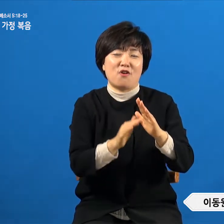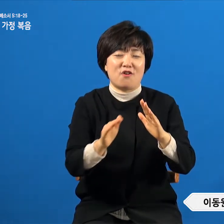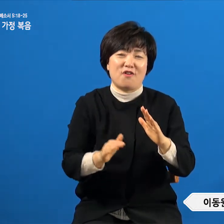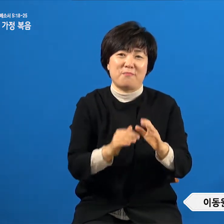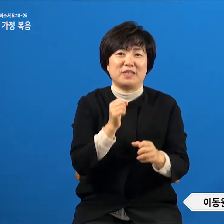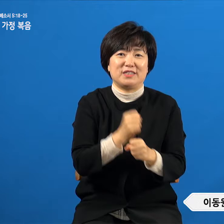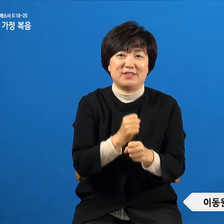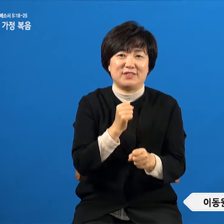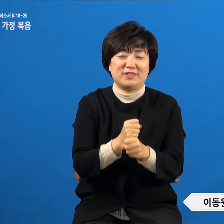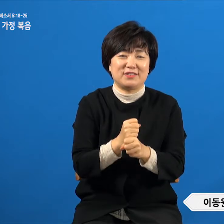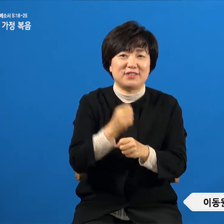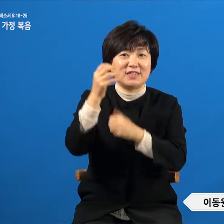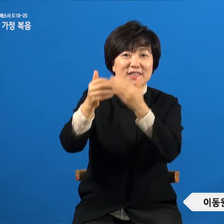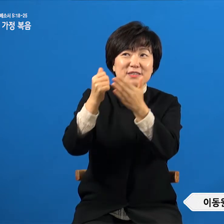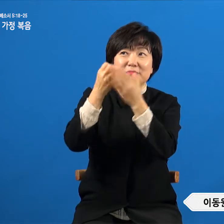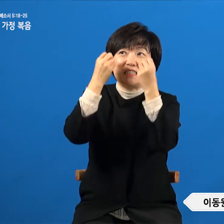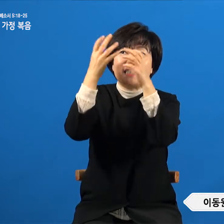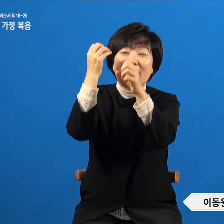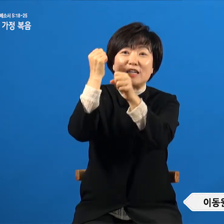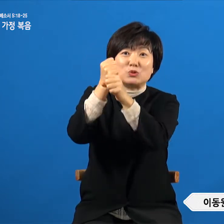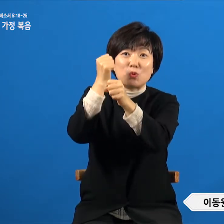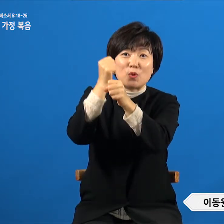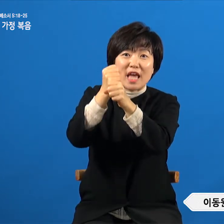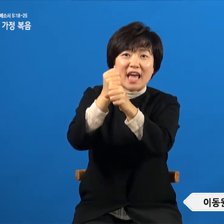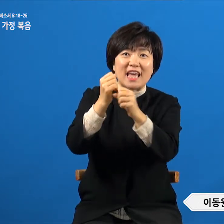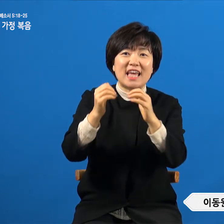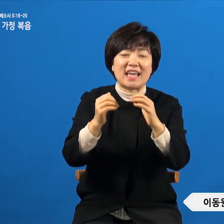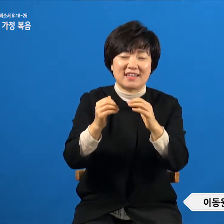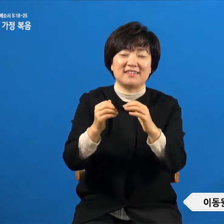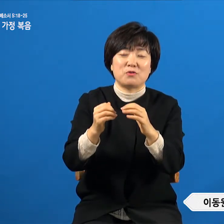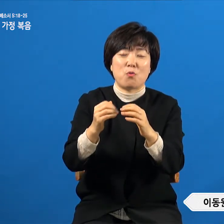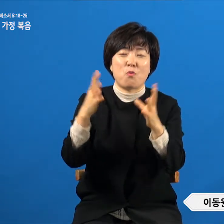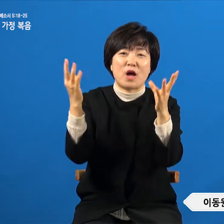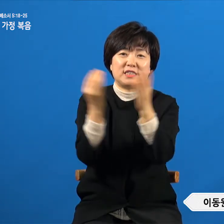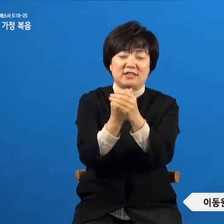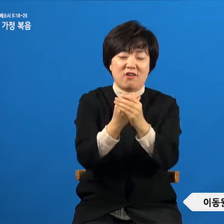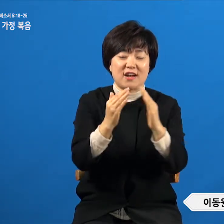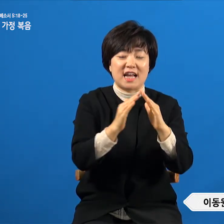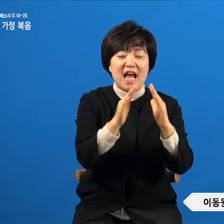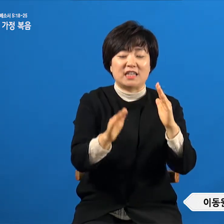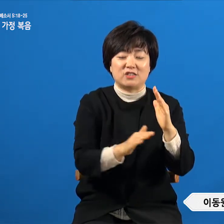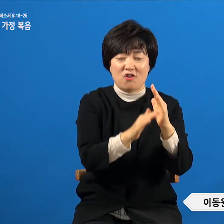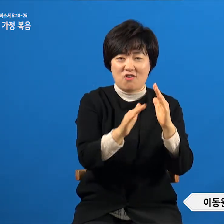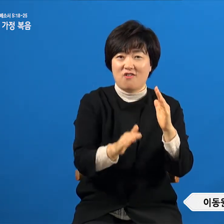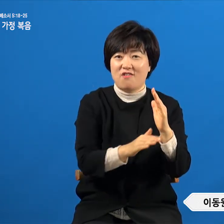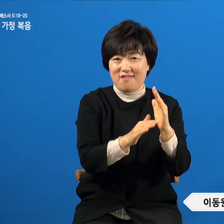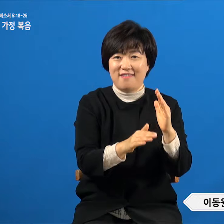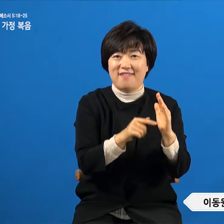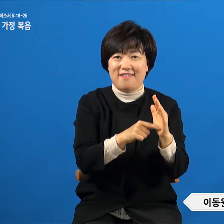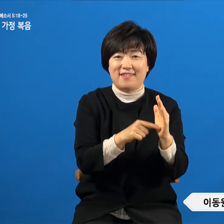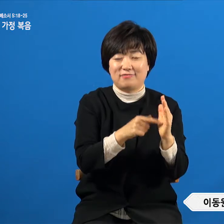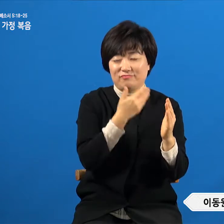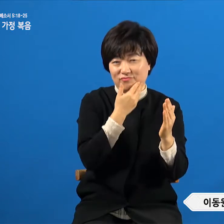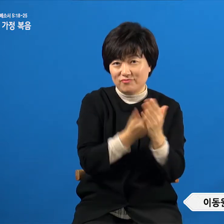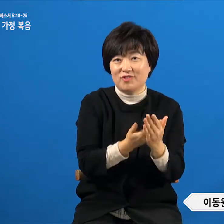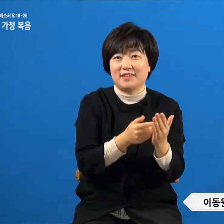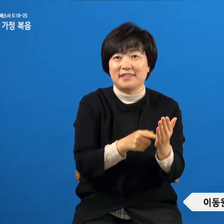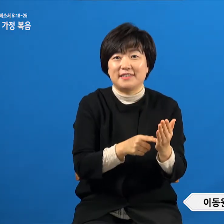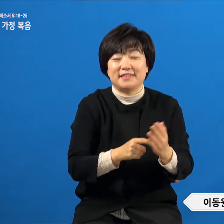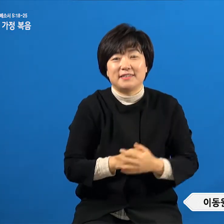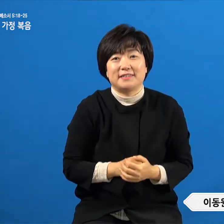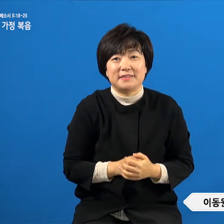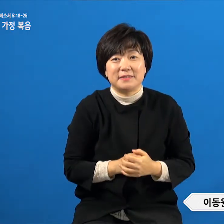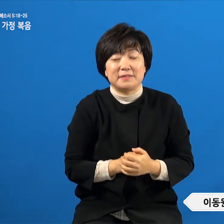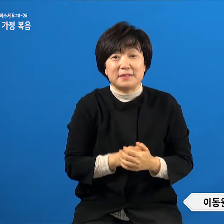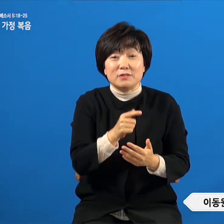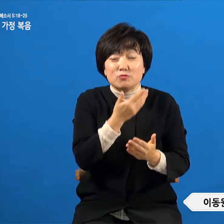태어난 것입니다. 그러니까 하나님의 창조의 완성은 가정과 함께 완성되었다고 말할 수가 있습니다.